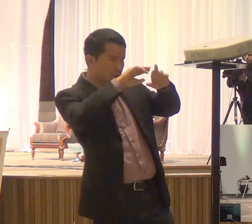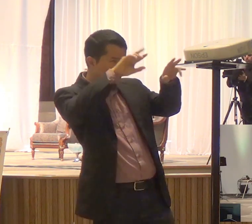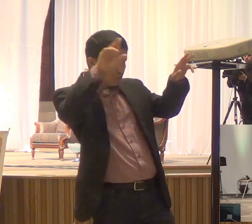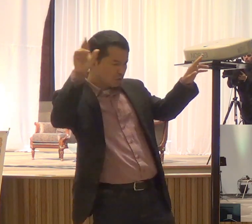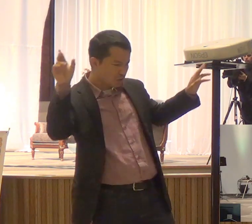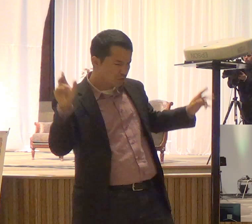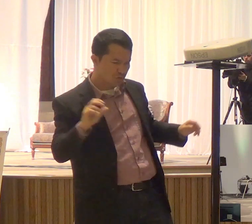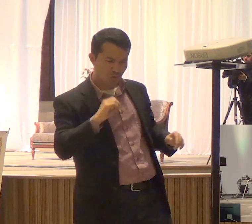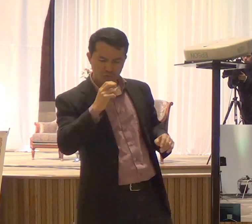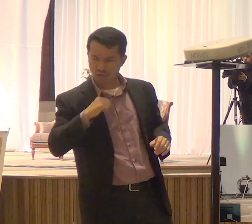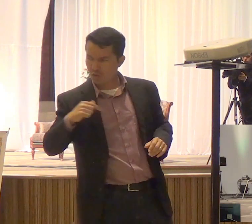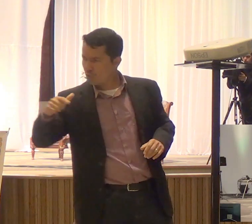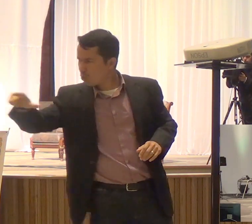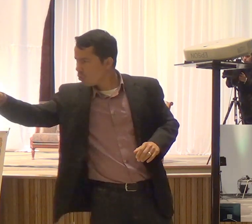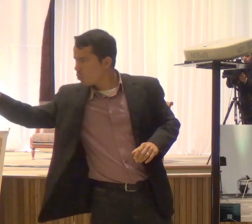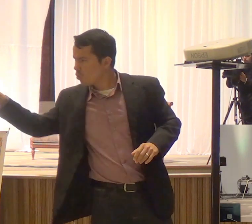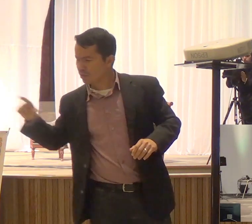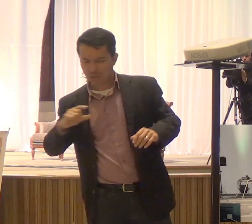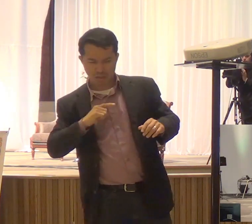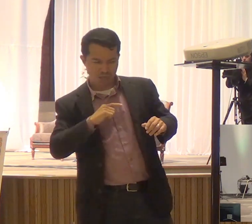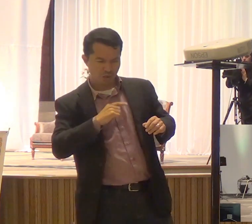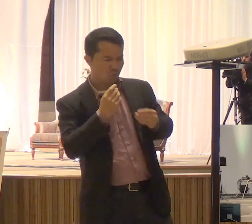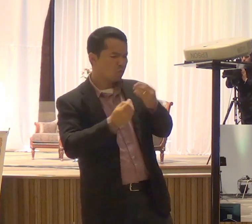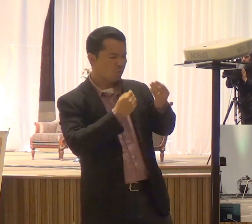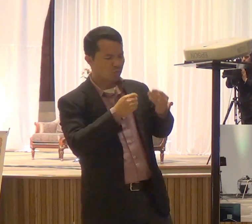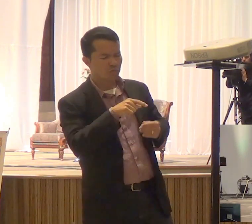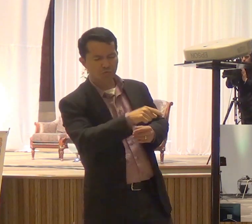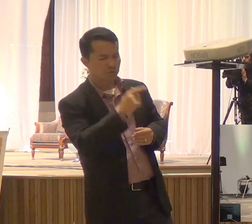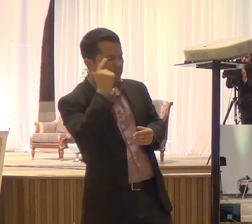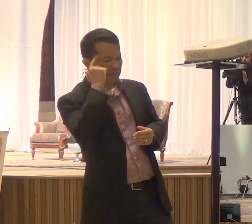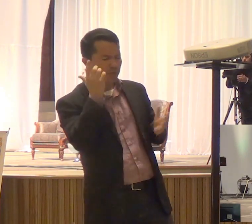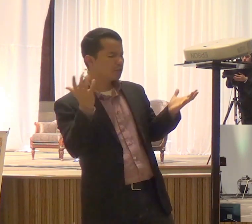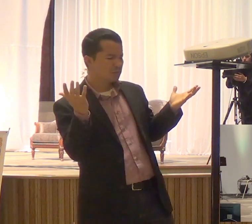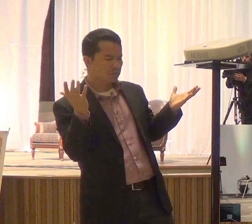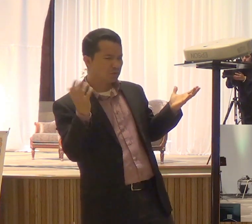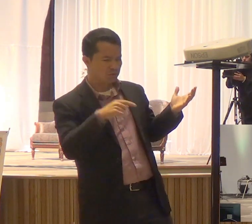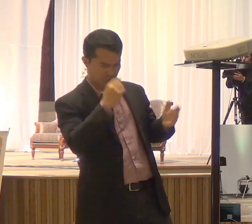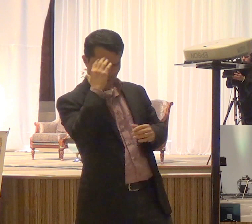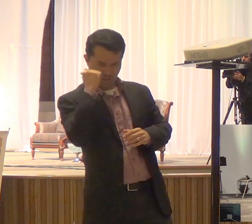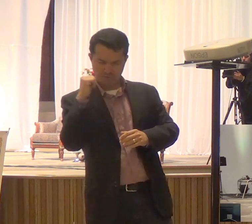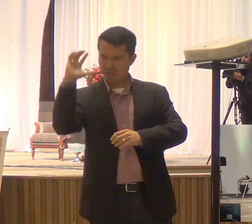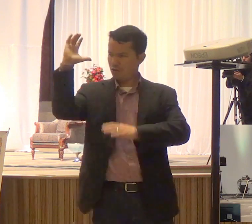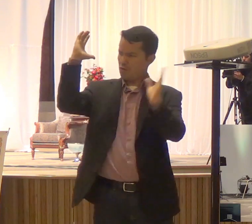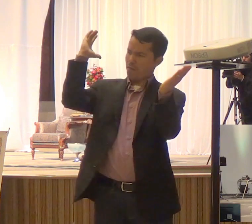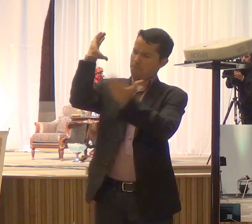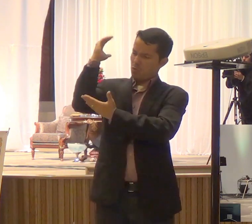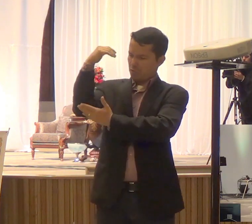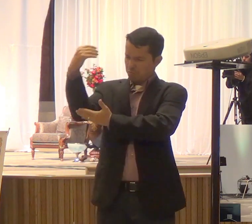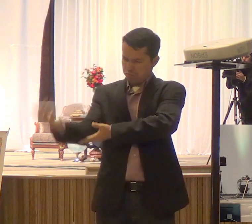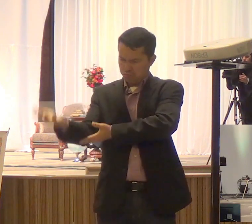que o sarmento que está entre as árvores do bosque? Toma-se dela madeira para fazer